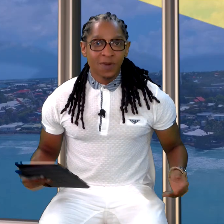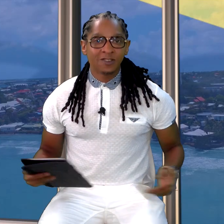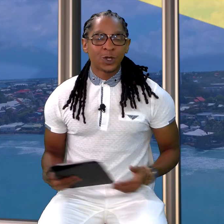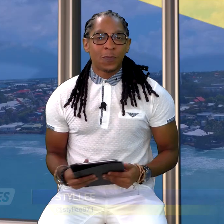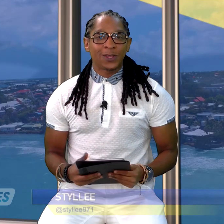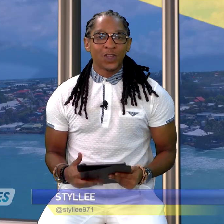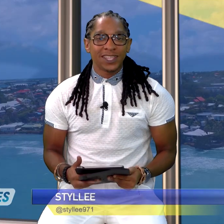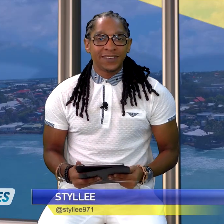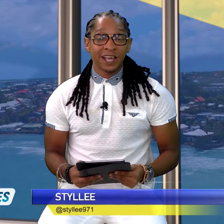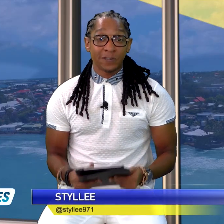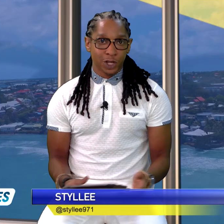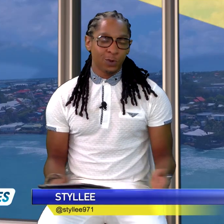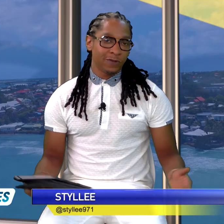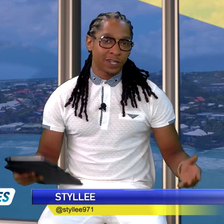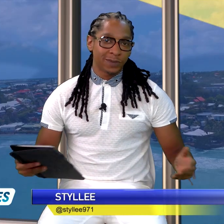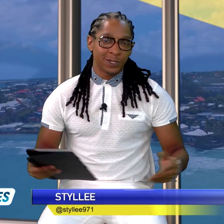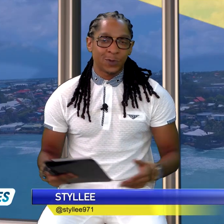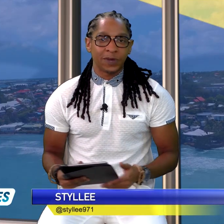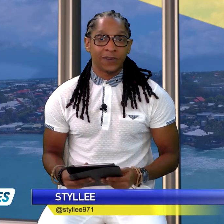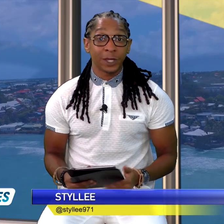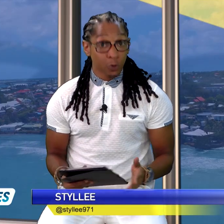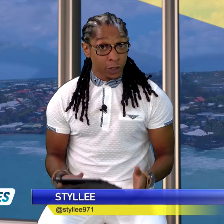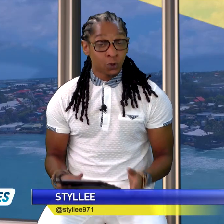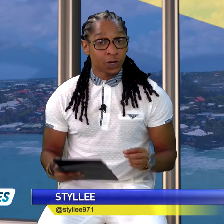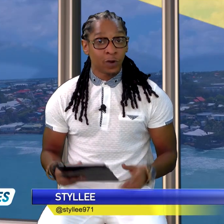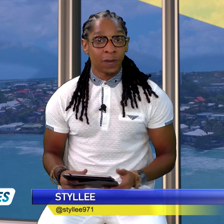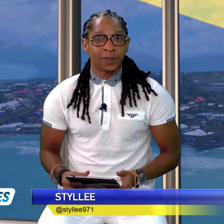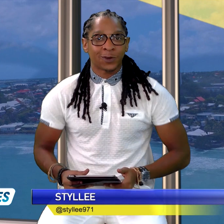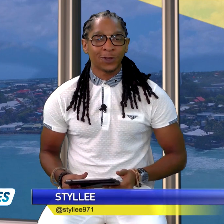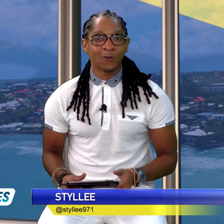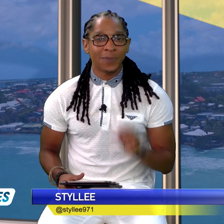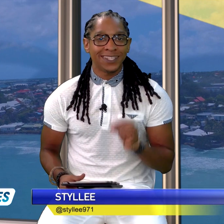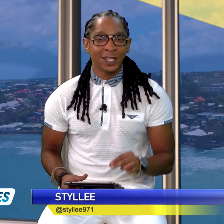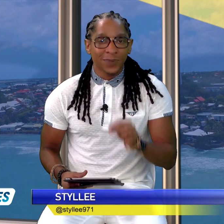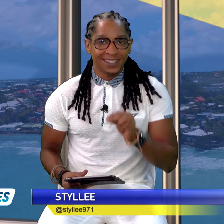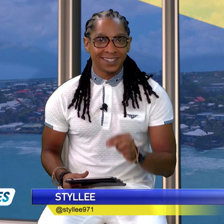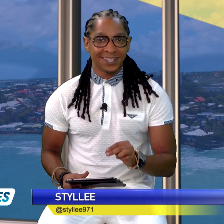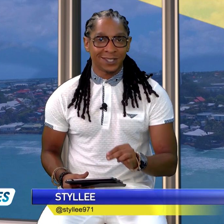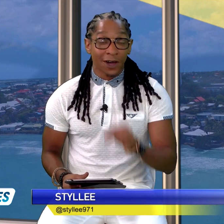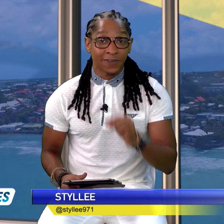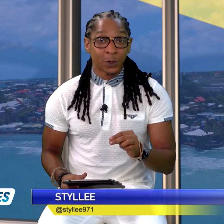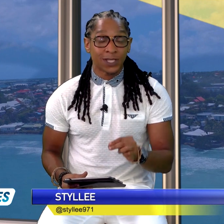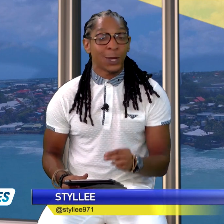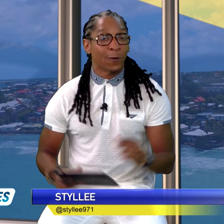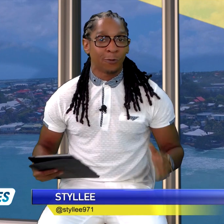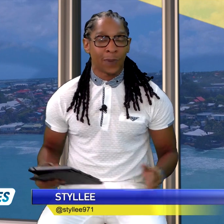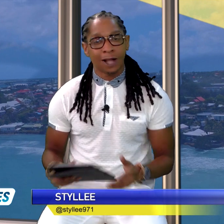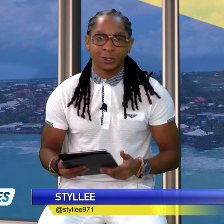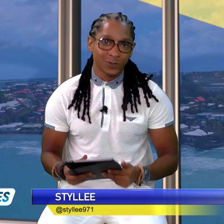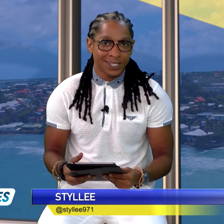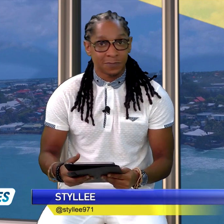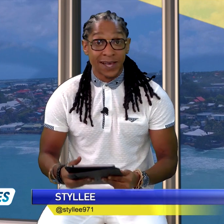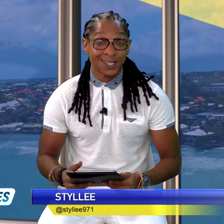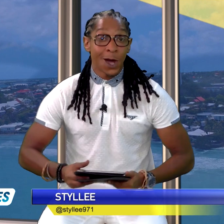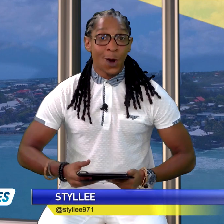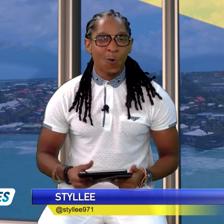Bienvenue, bienvenue sur le plateau de la TV Service. oui, votre émission préférée tous les jours, je vous le répète encore une fois, midi et demi, 17h, 23h, on vous parle de